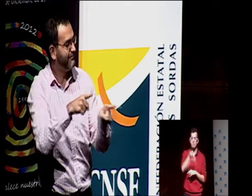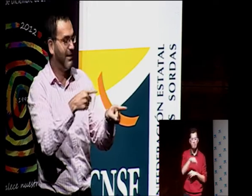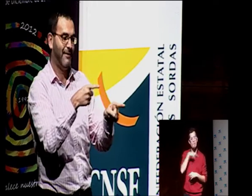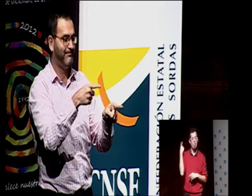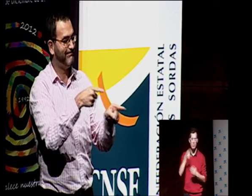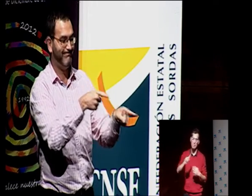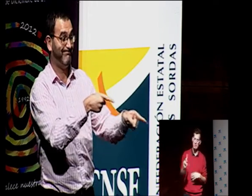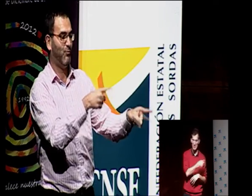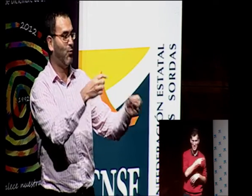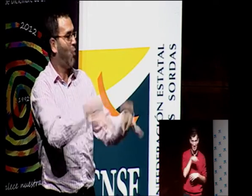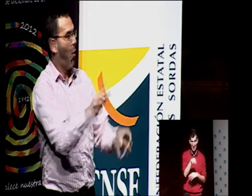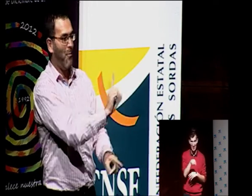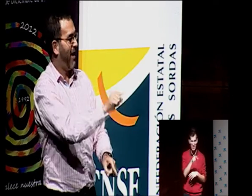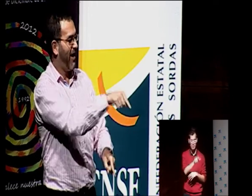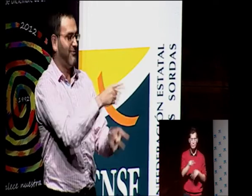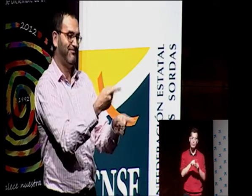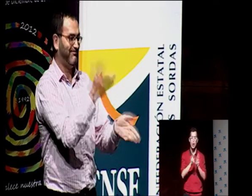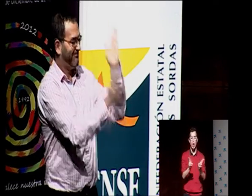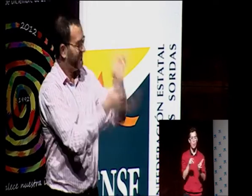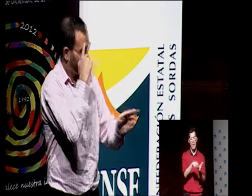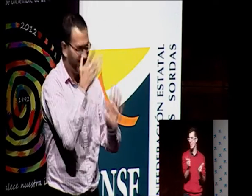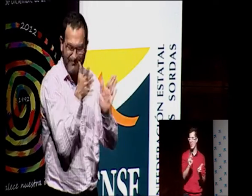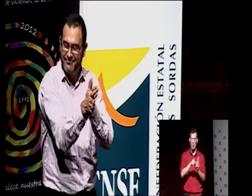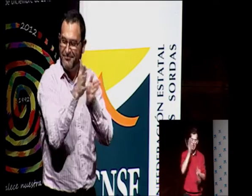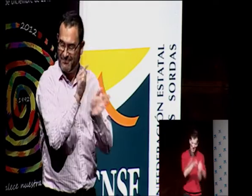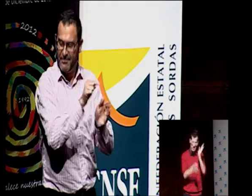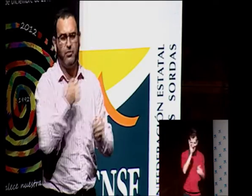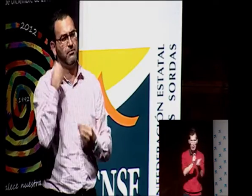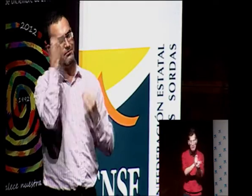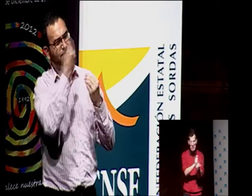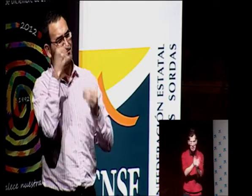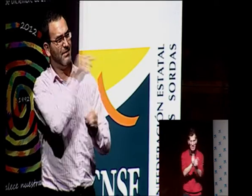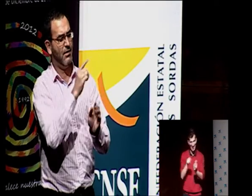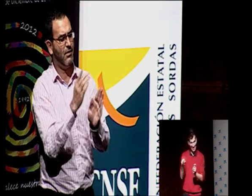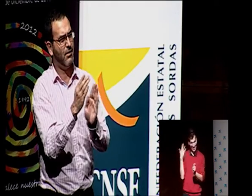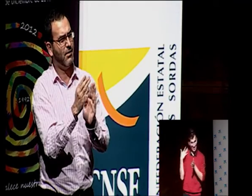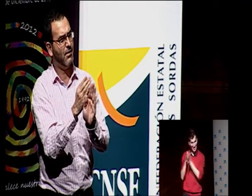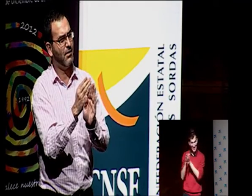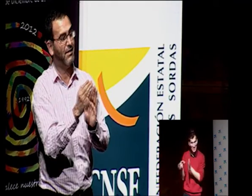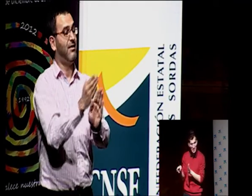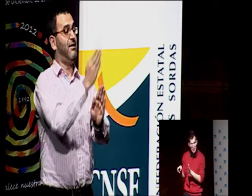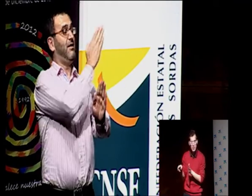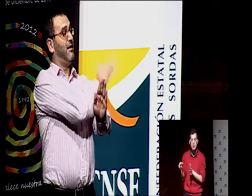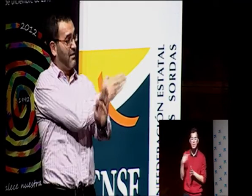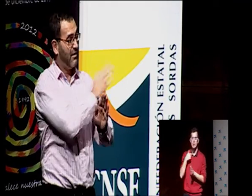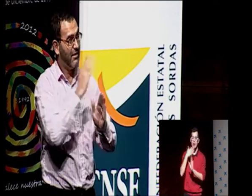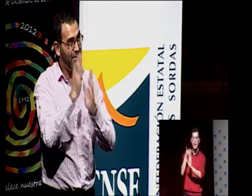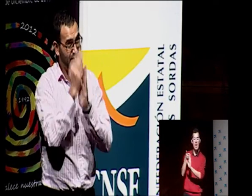con lo que se recoge en ese texto con las acciones que se consideran no normales o